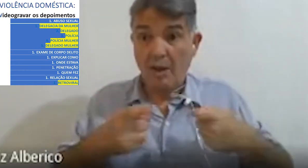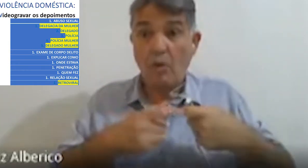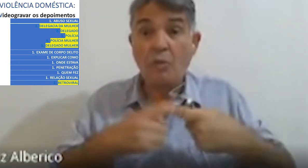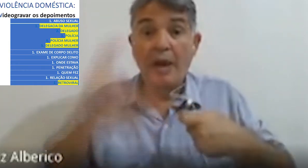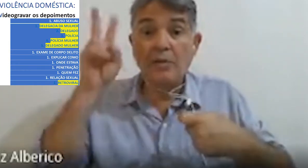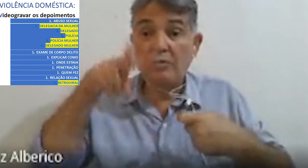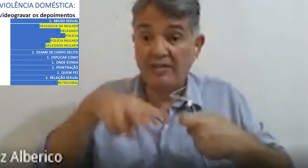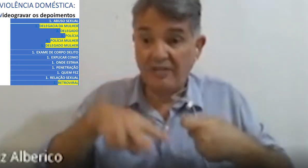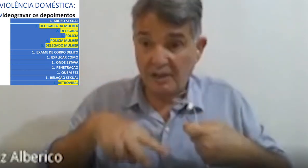o médico vai ver.